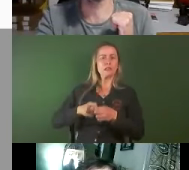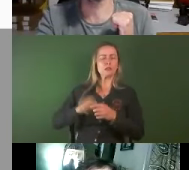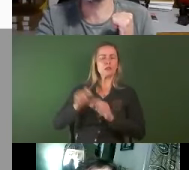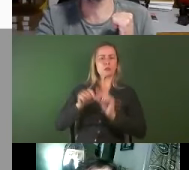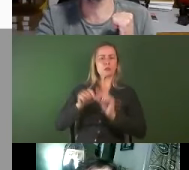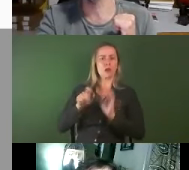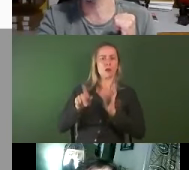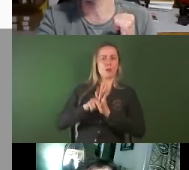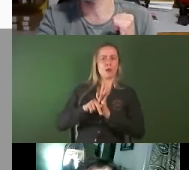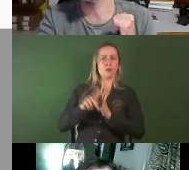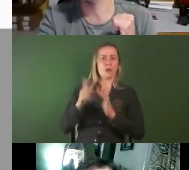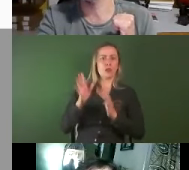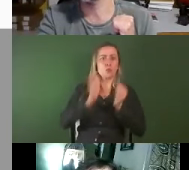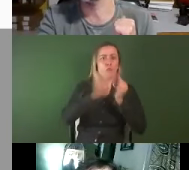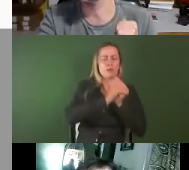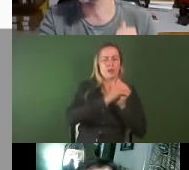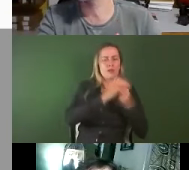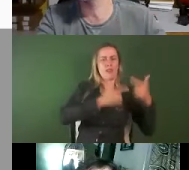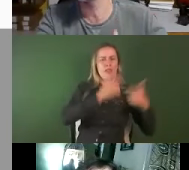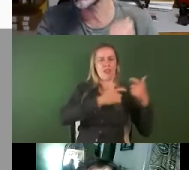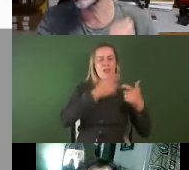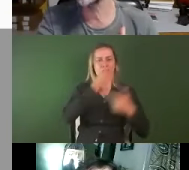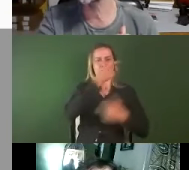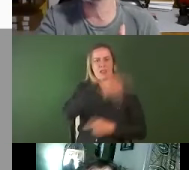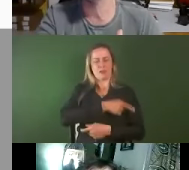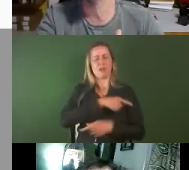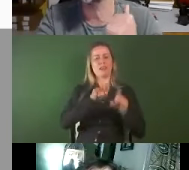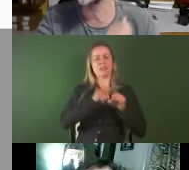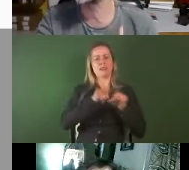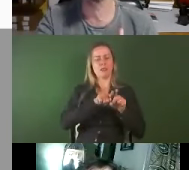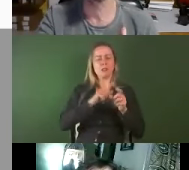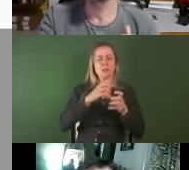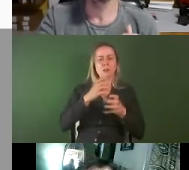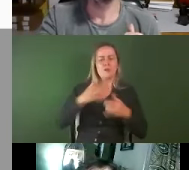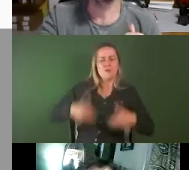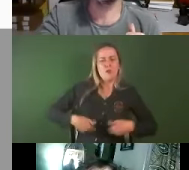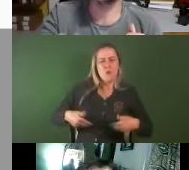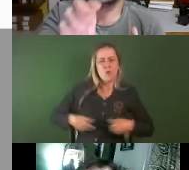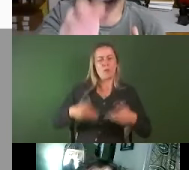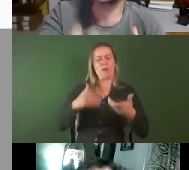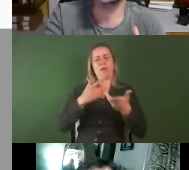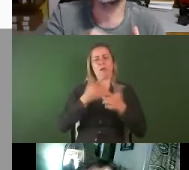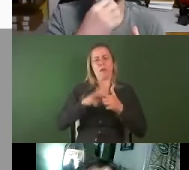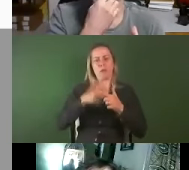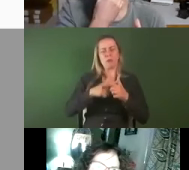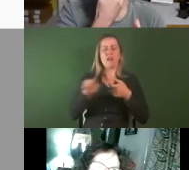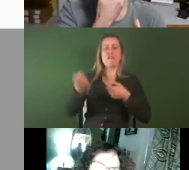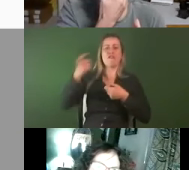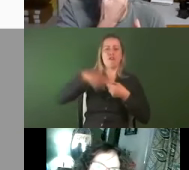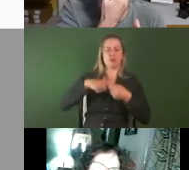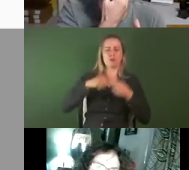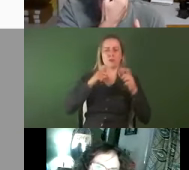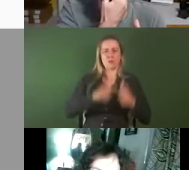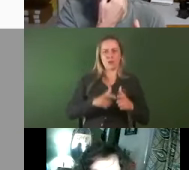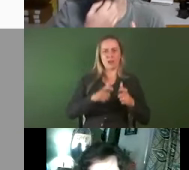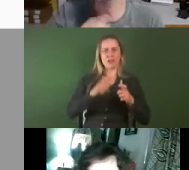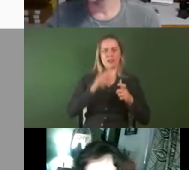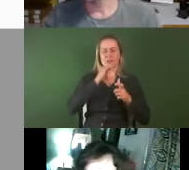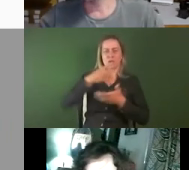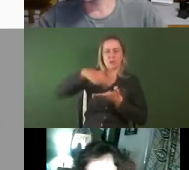ficou refugiado durante a Segunda Guerra Mundial e passou muito aperto, passou fome. Então ele volta para esse lugar e esse dançarino